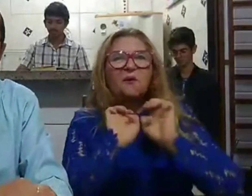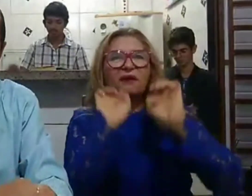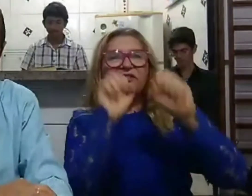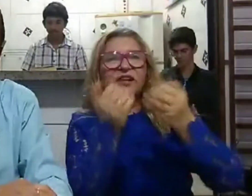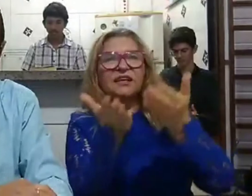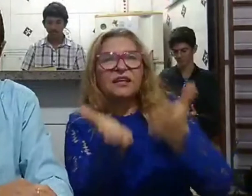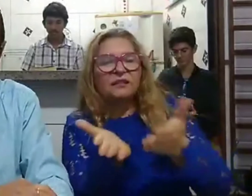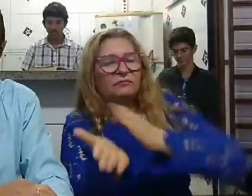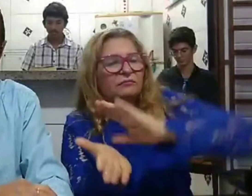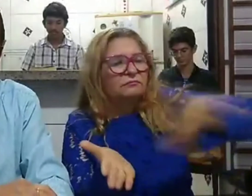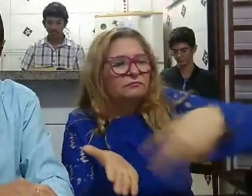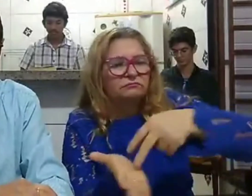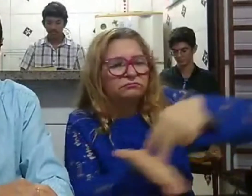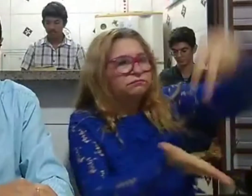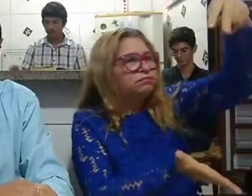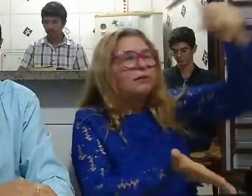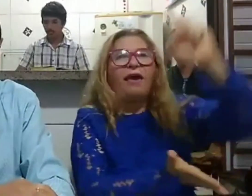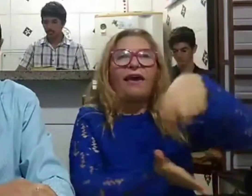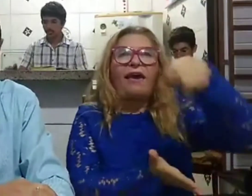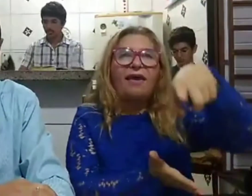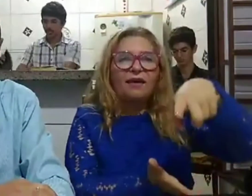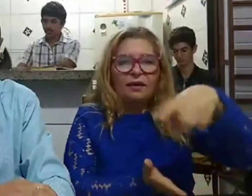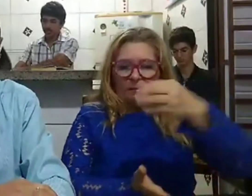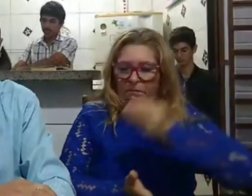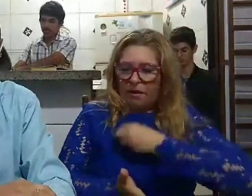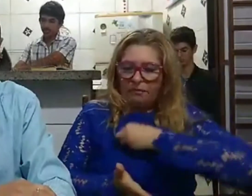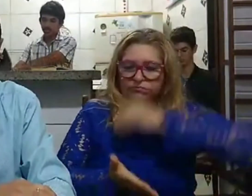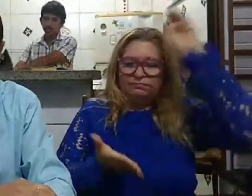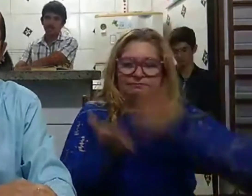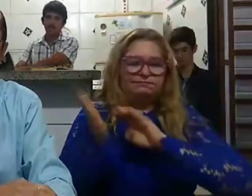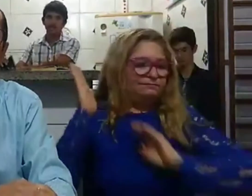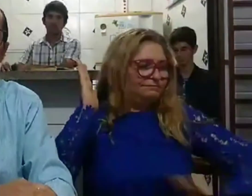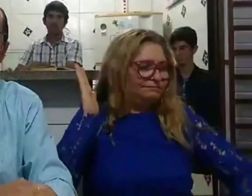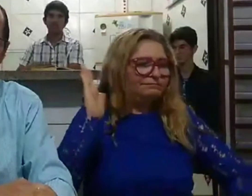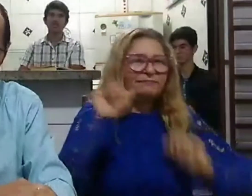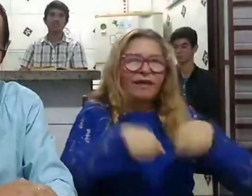aos mortos em ofensas e pecados e esperança aos